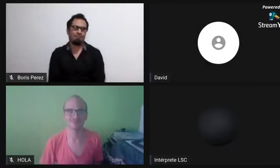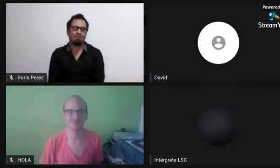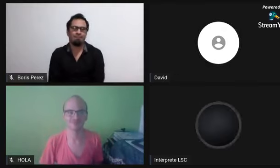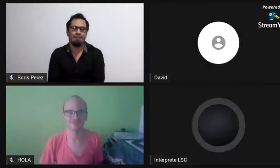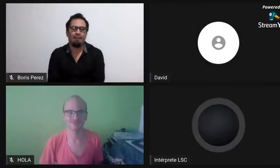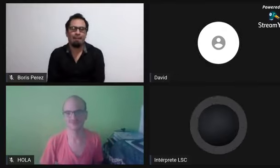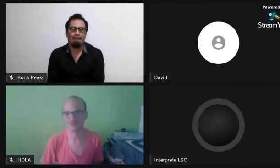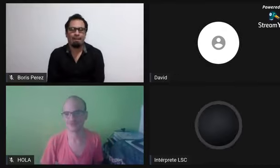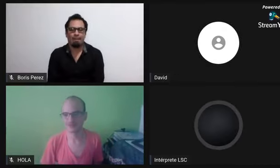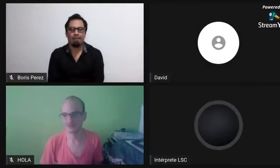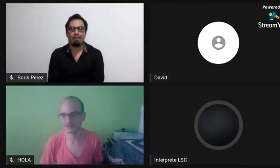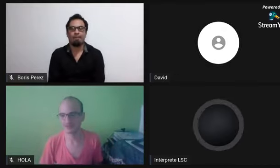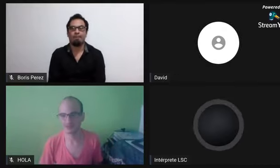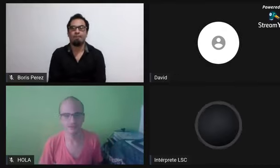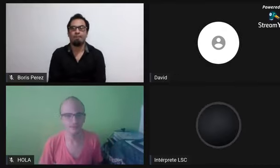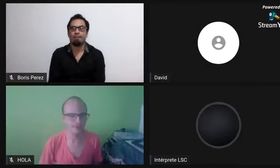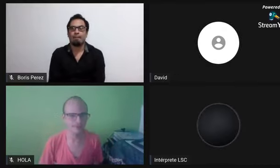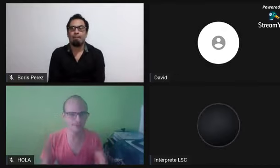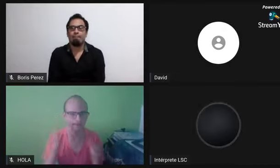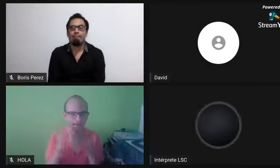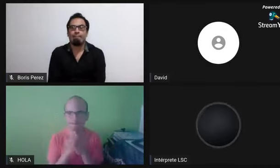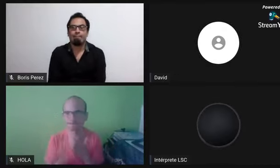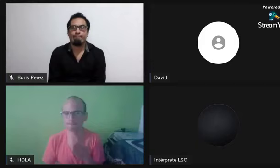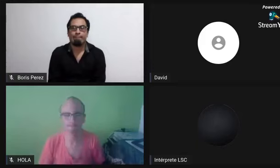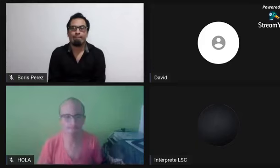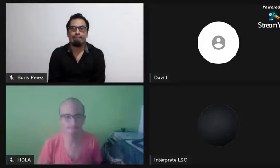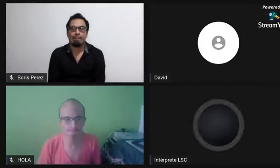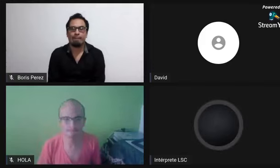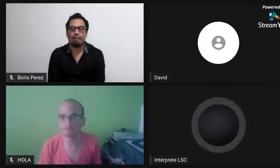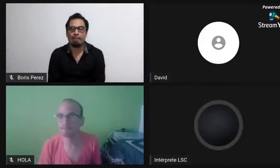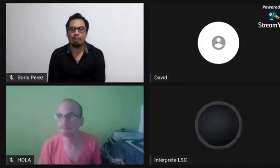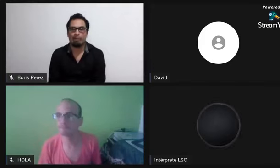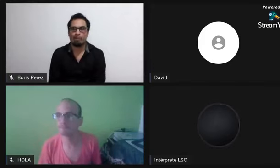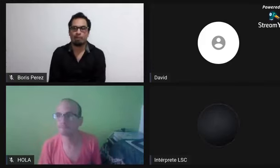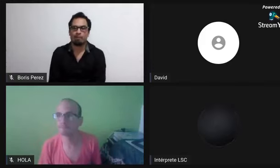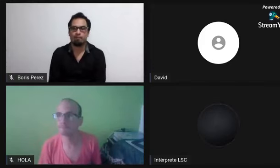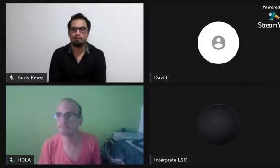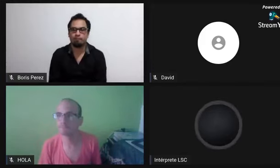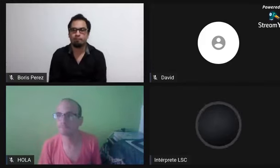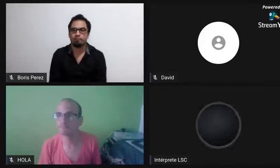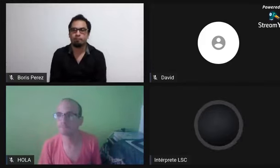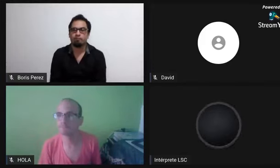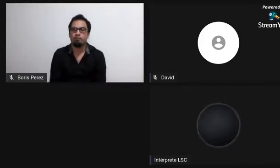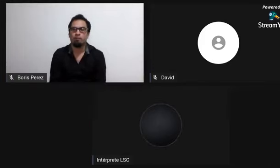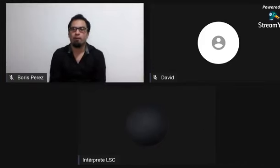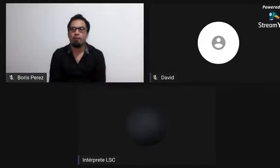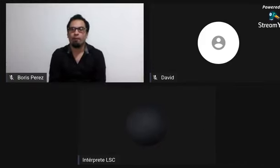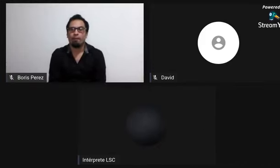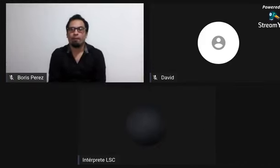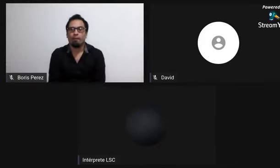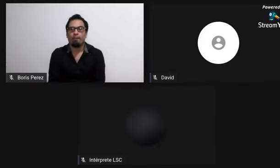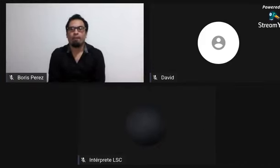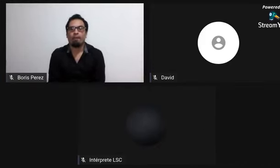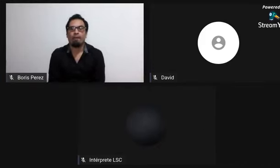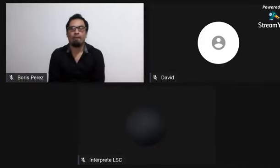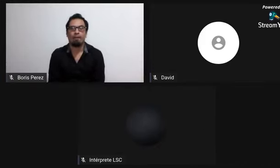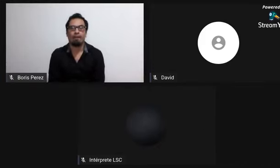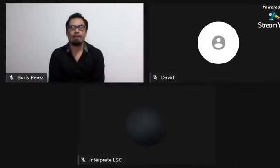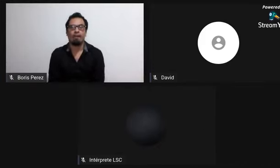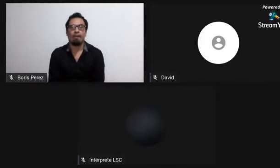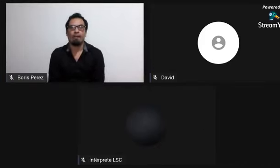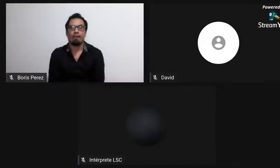Aquí estoy aprendiendo poco a poco. Muchas gracias. ¿Cómo salgo? Aquí, cierro.